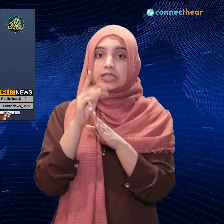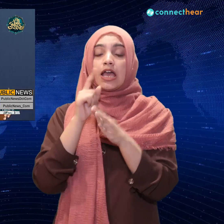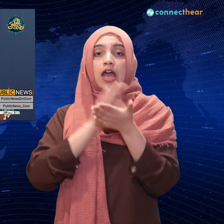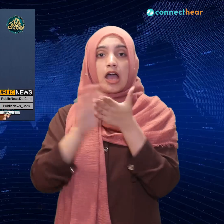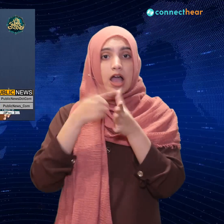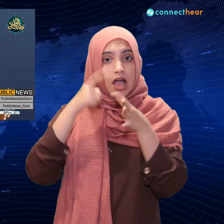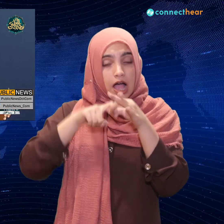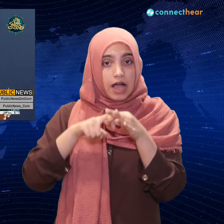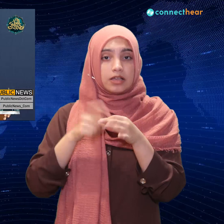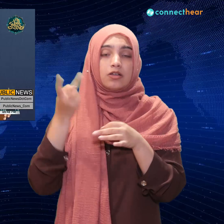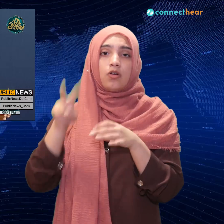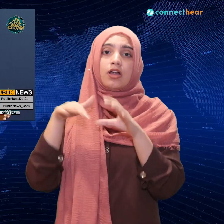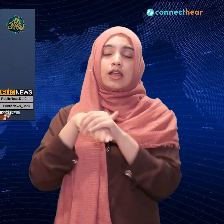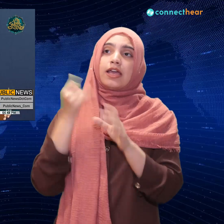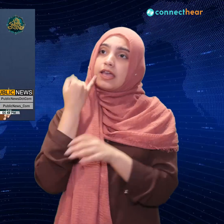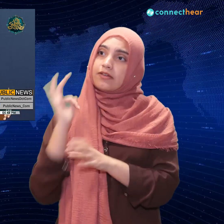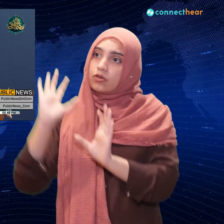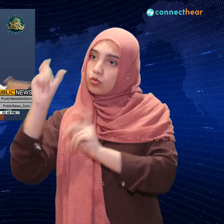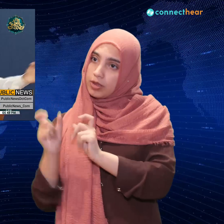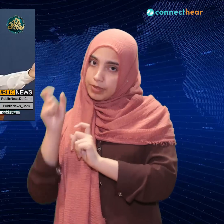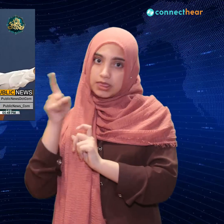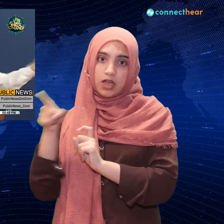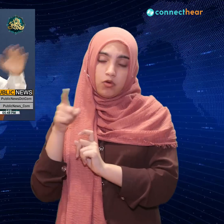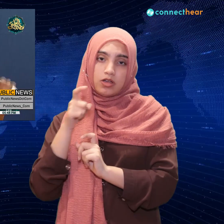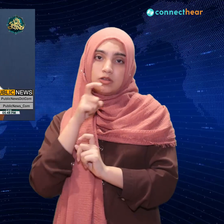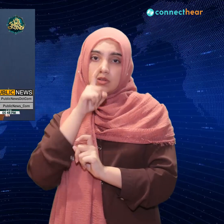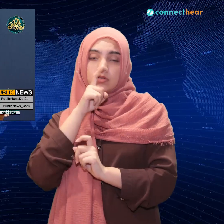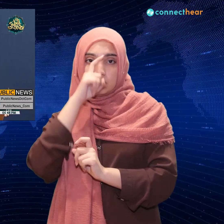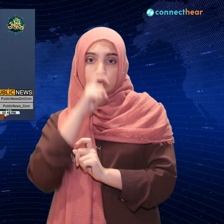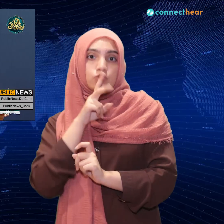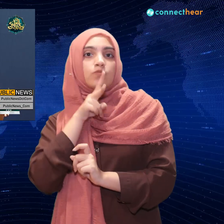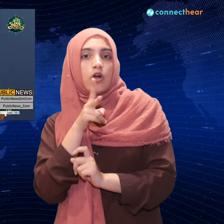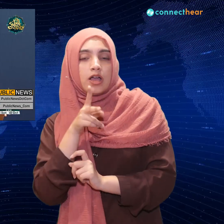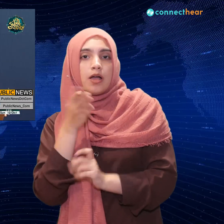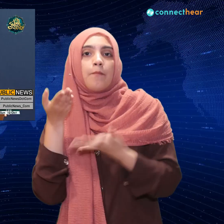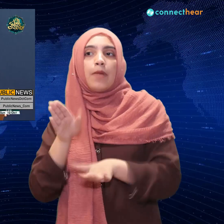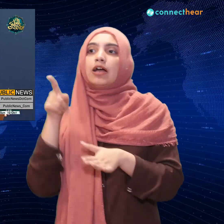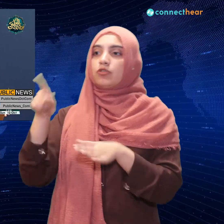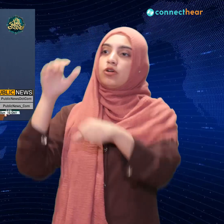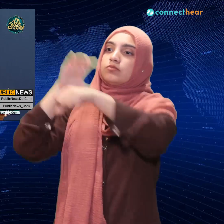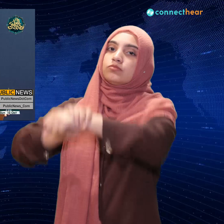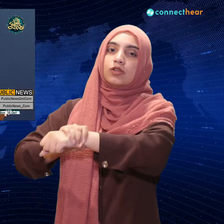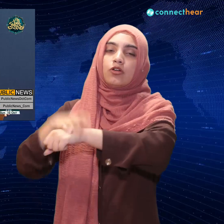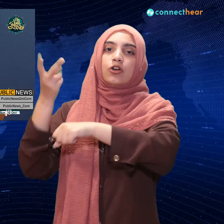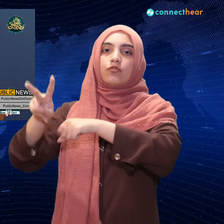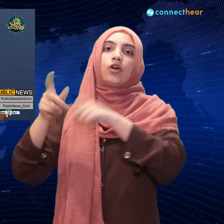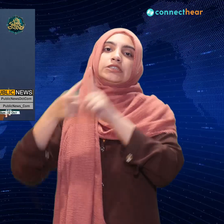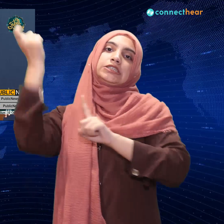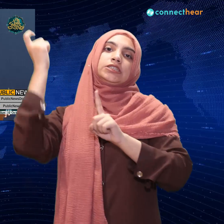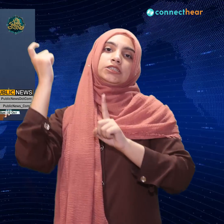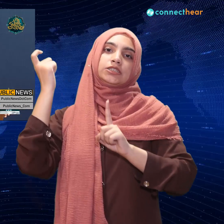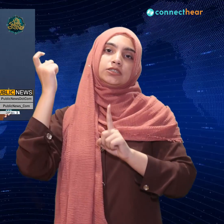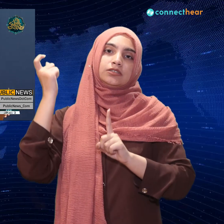جھوٹ بولتے ہوئے پکڑے جائیں، ریزائن کرنا پڑتا ہے. وہاں ایک پرائم منسٹر نے ریزائن کیا، جھوٹ بولتے ہوئے پکڑا گیا.